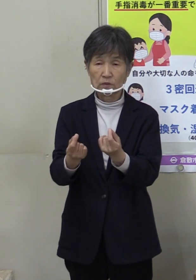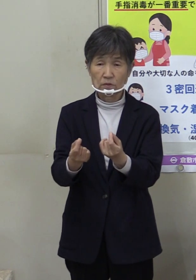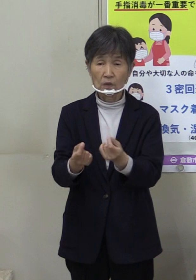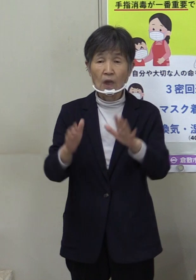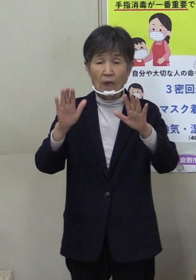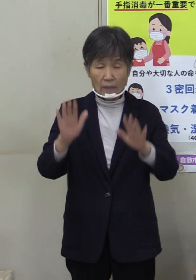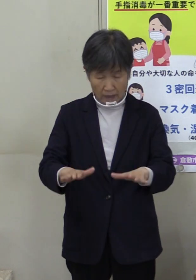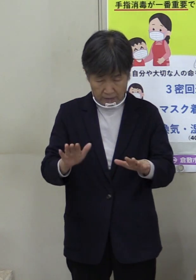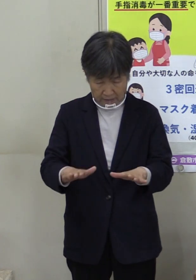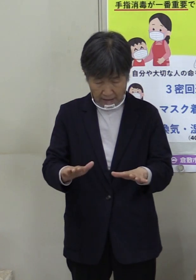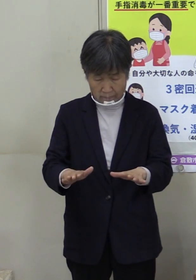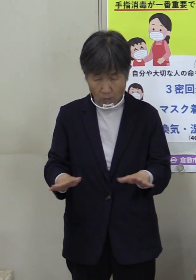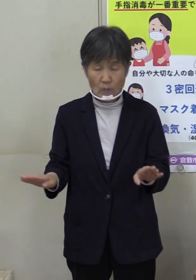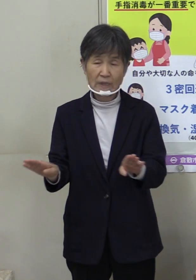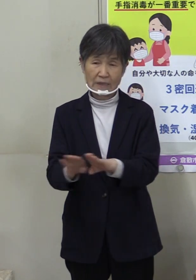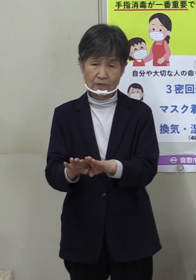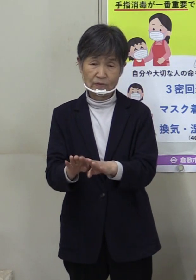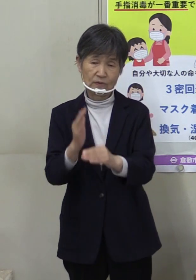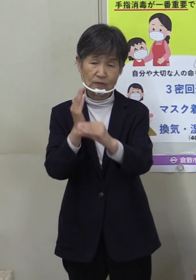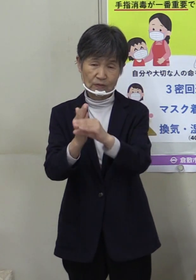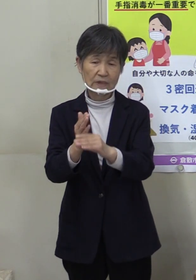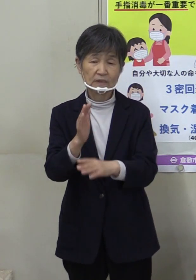で、現在も休業している。